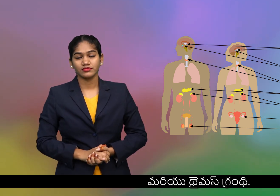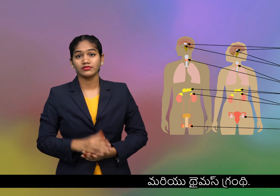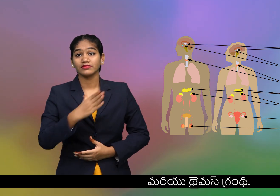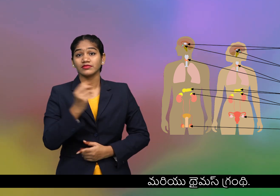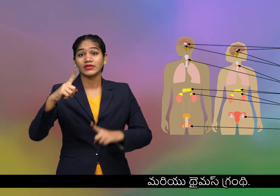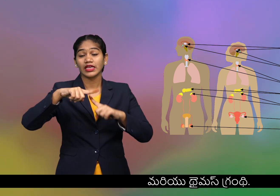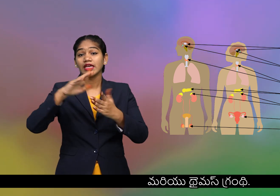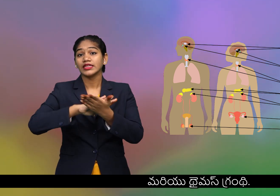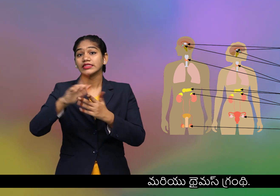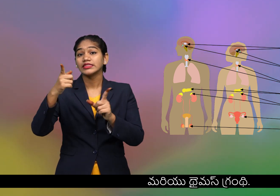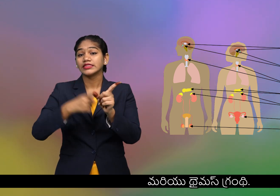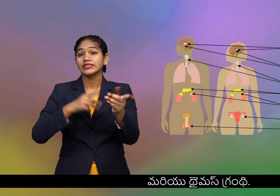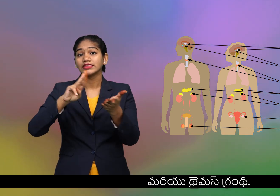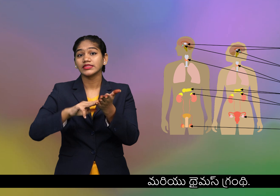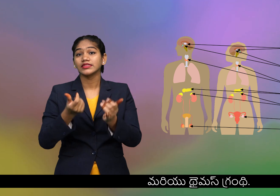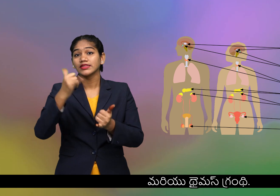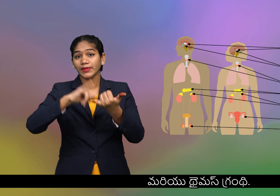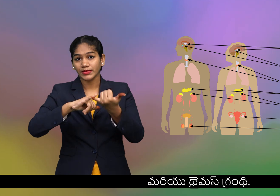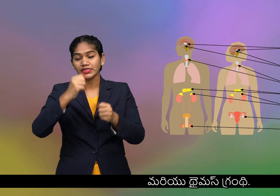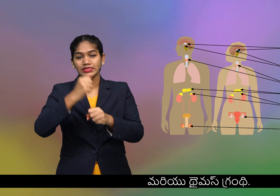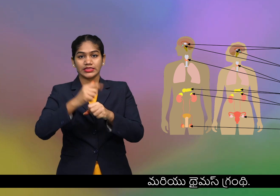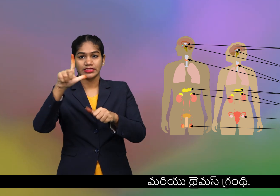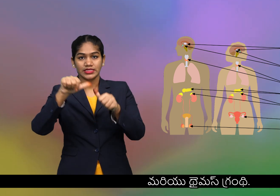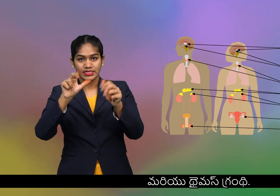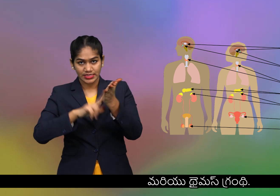మరియు థైమస్ గ్రంథి.